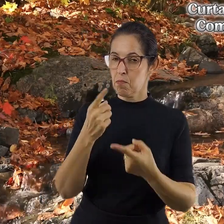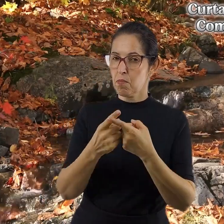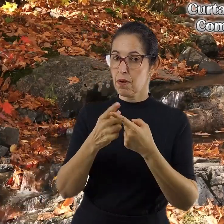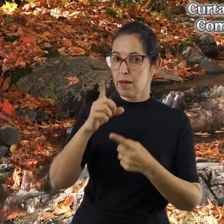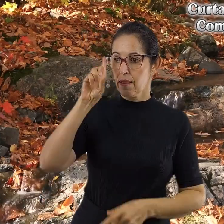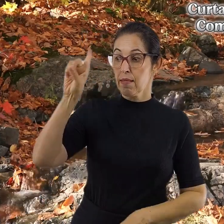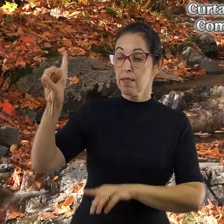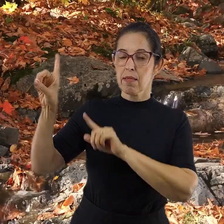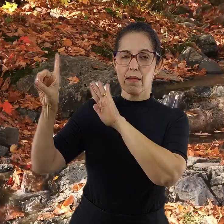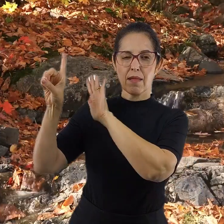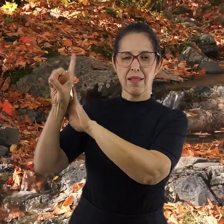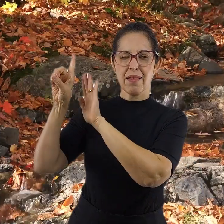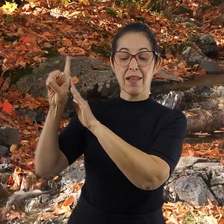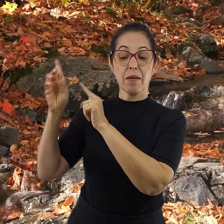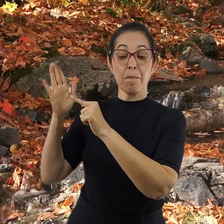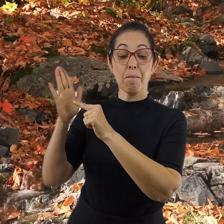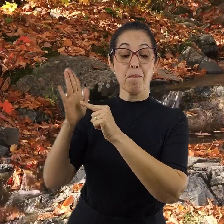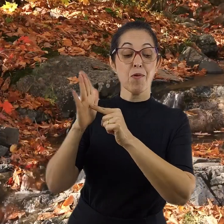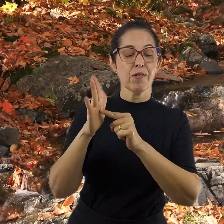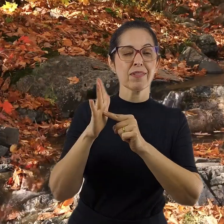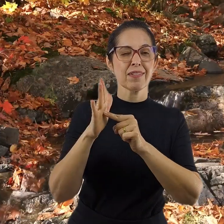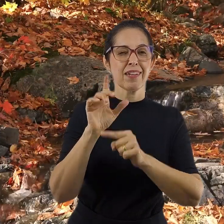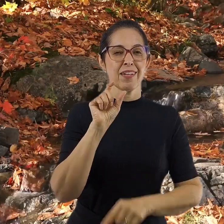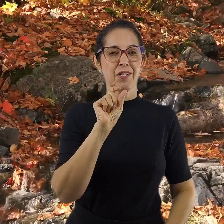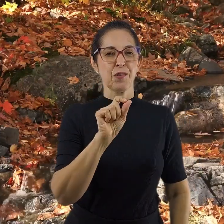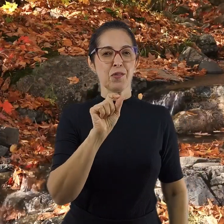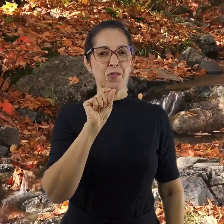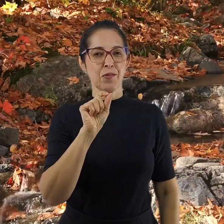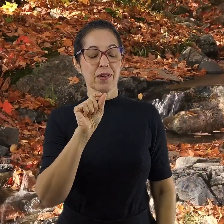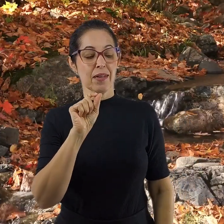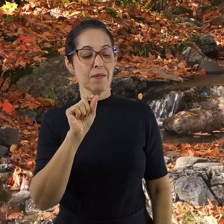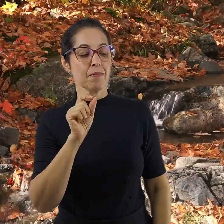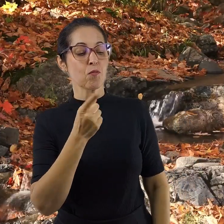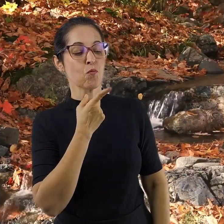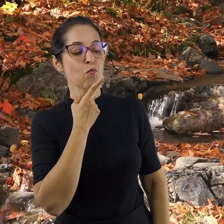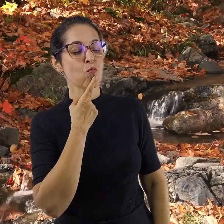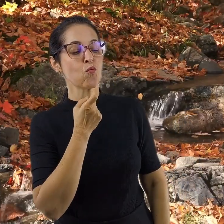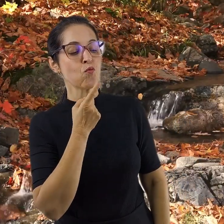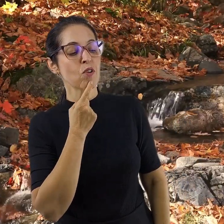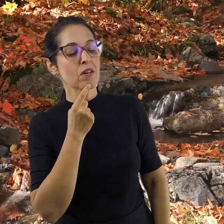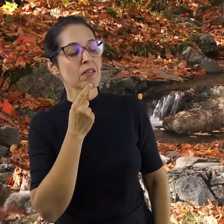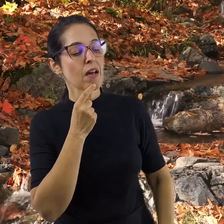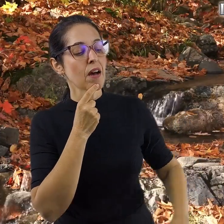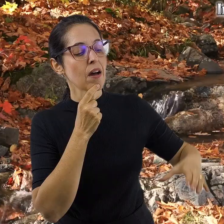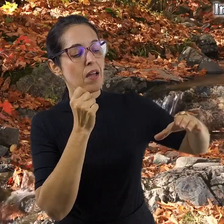queria mostrar o valor que Ele dá ao sangue.